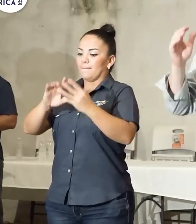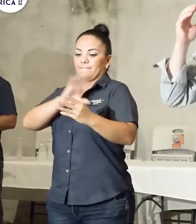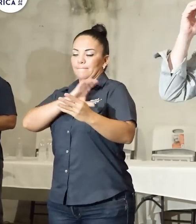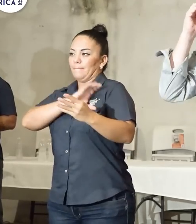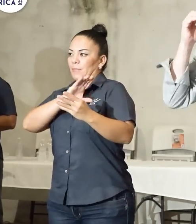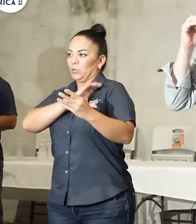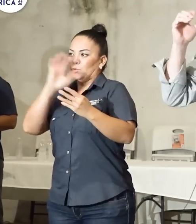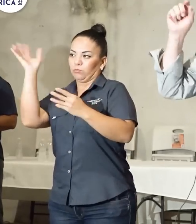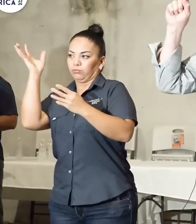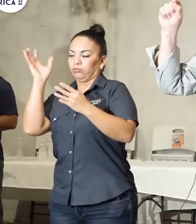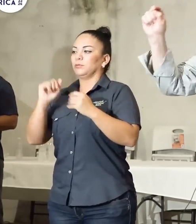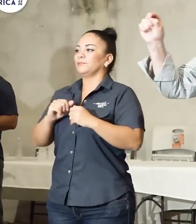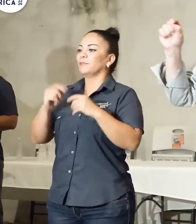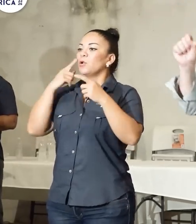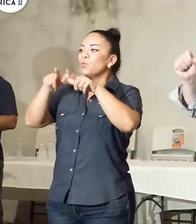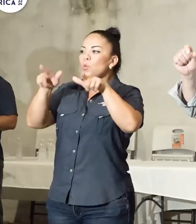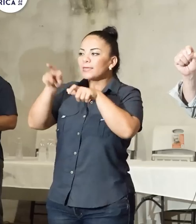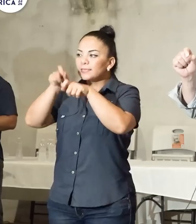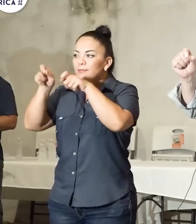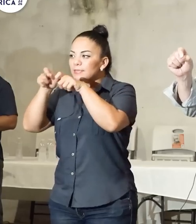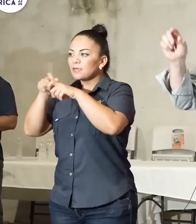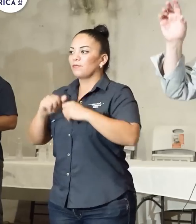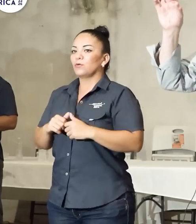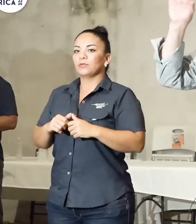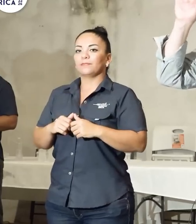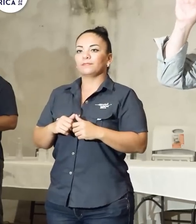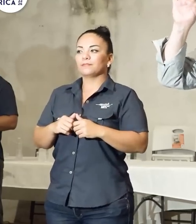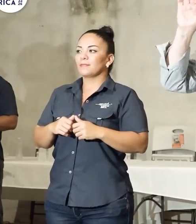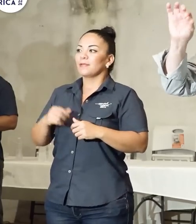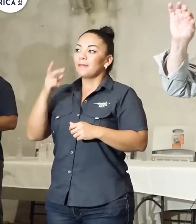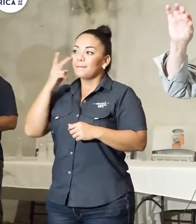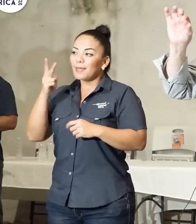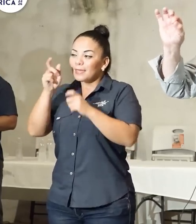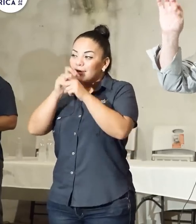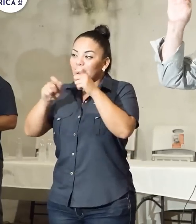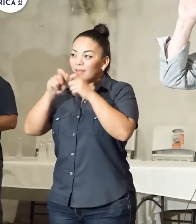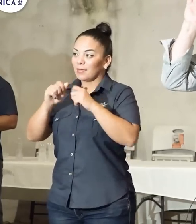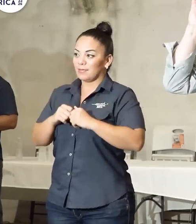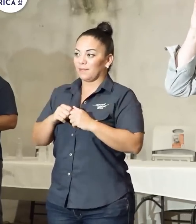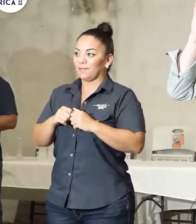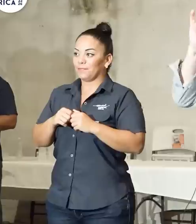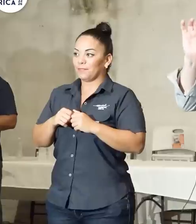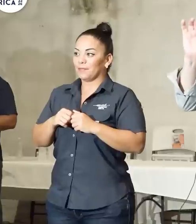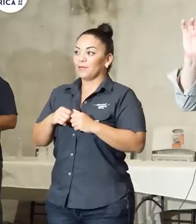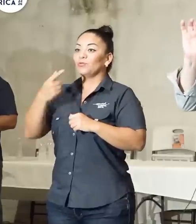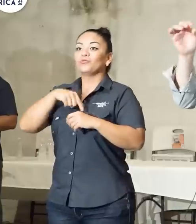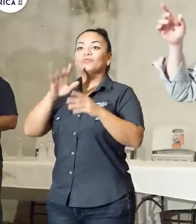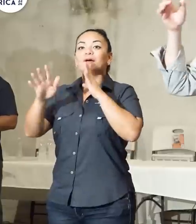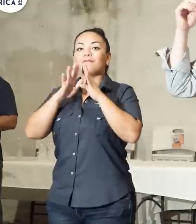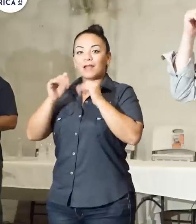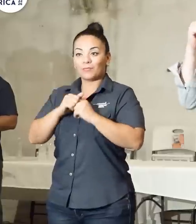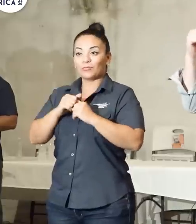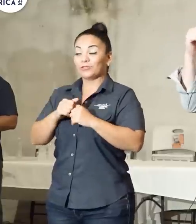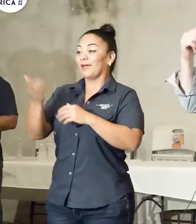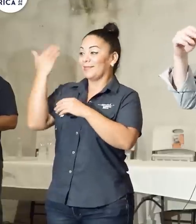radiopatrullas para lugares específicos. Mire, al detalle que hasta hablamos la